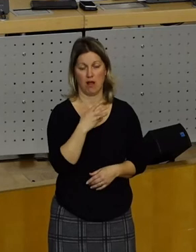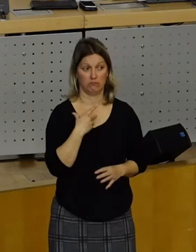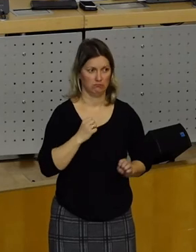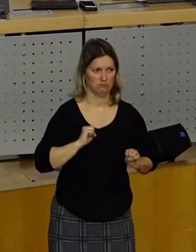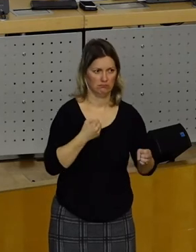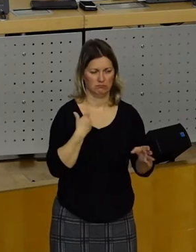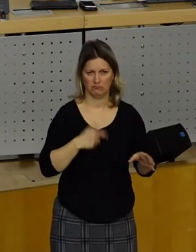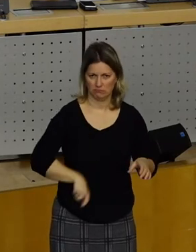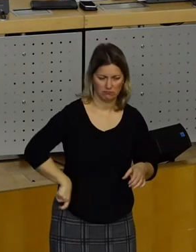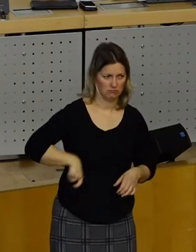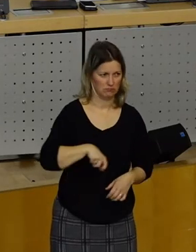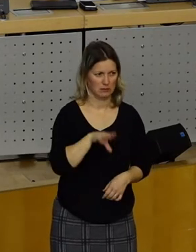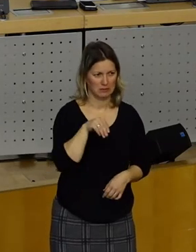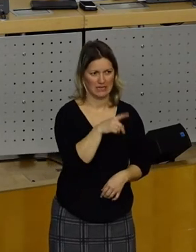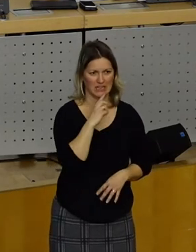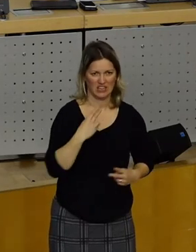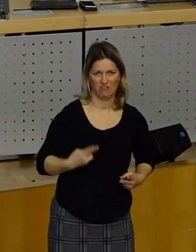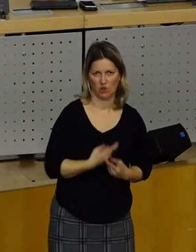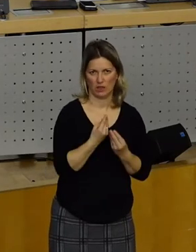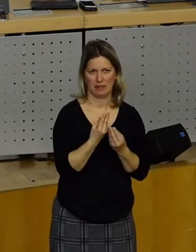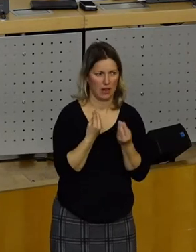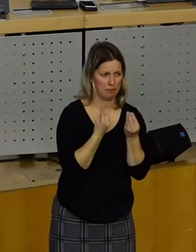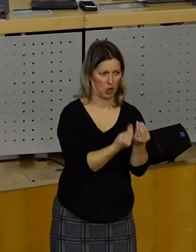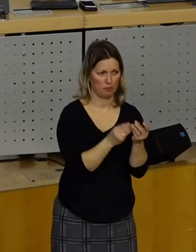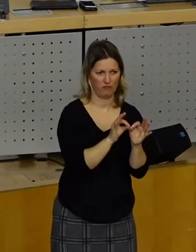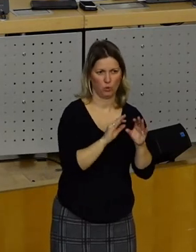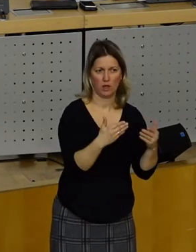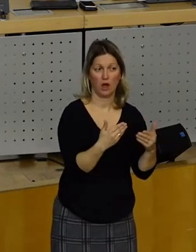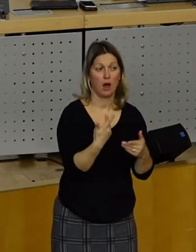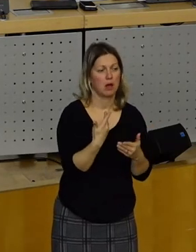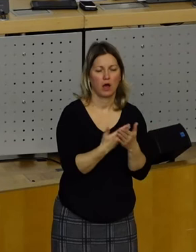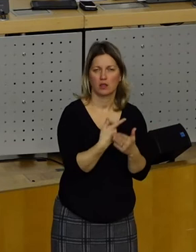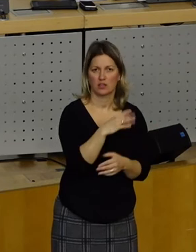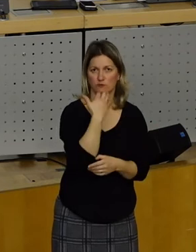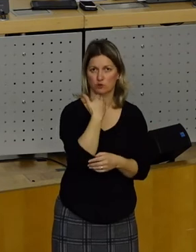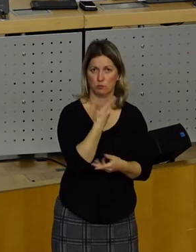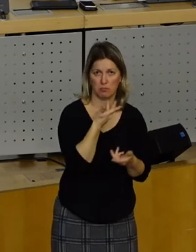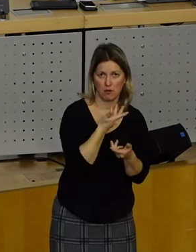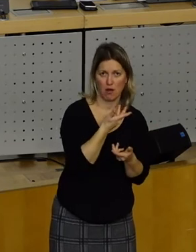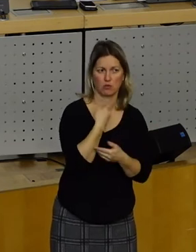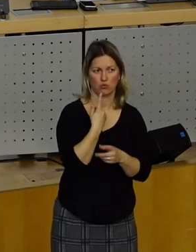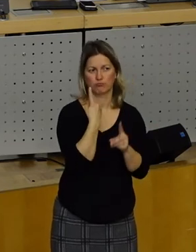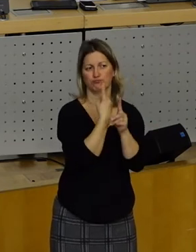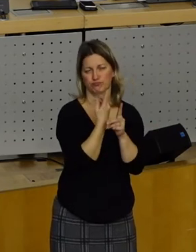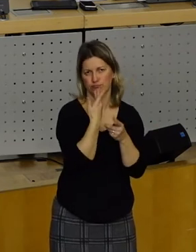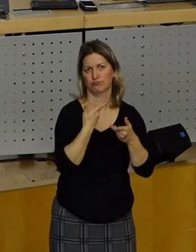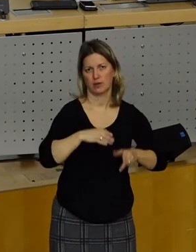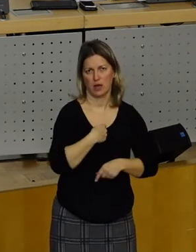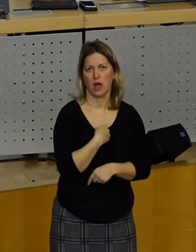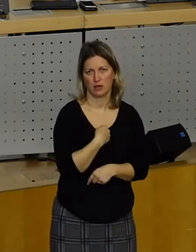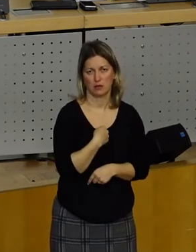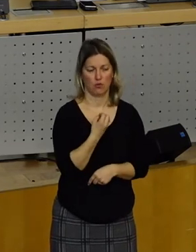mittragen dass dort jetzt irgendwelche fördermittel hineingehen aber wenn dort beratung gewünscht wird dann sollte die schon